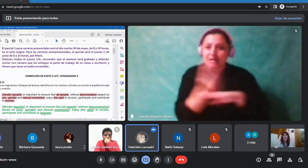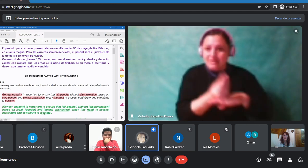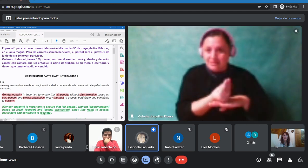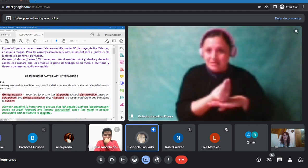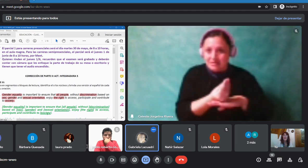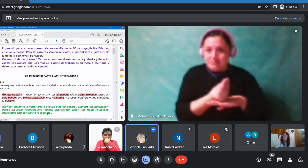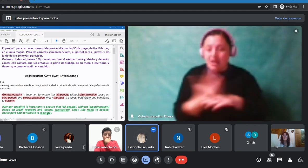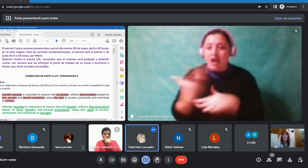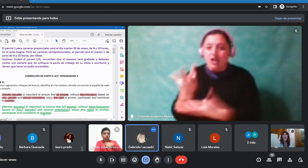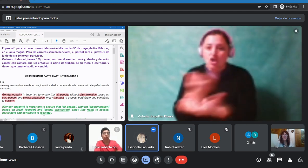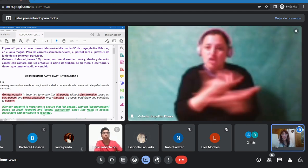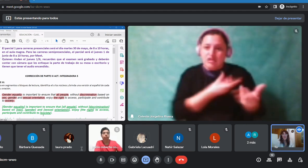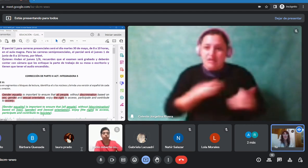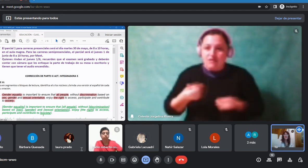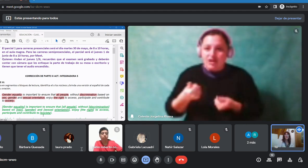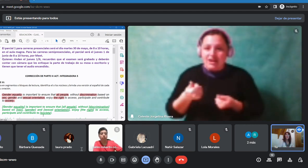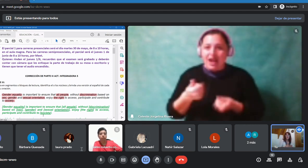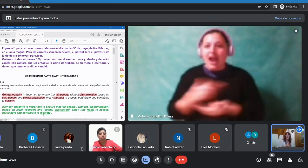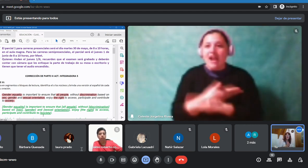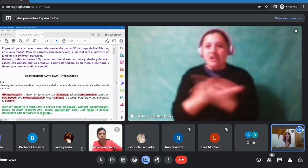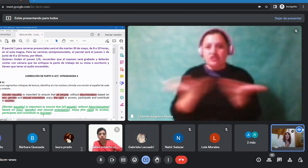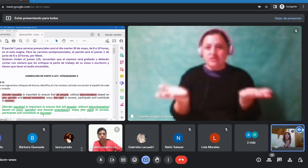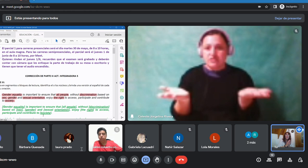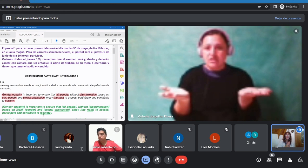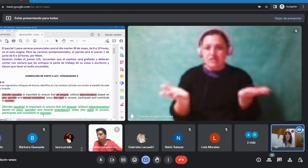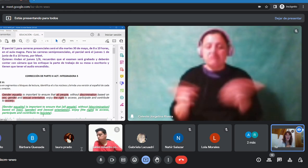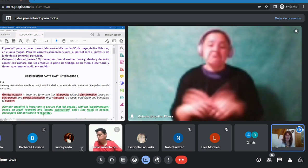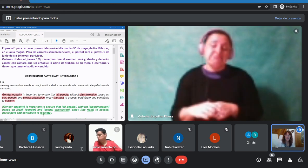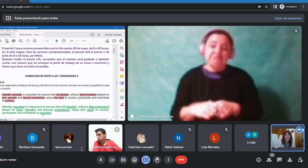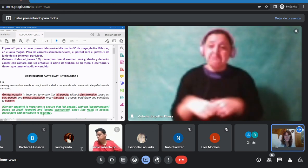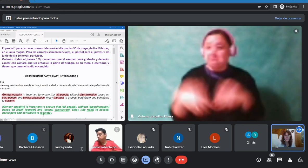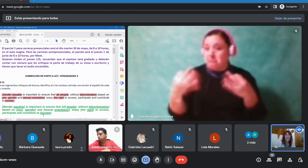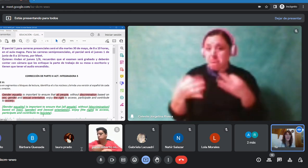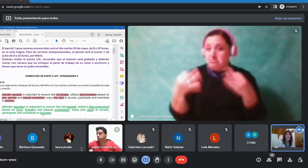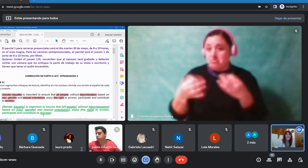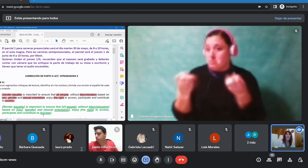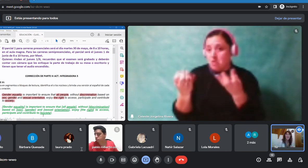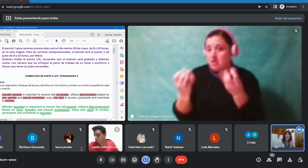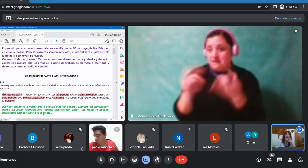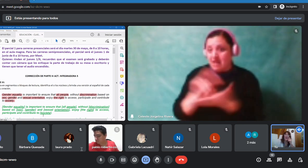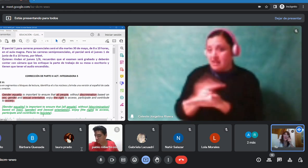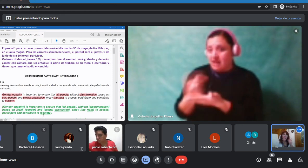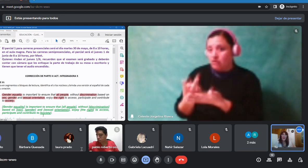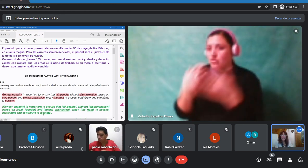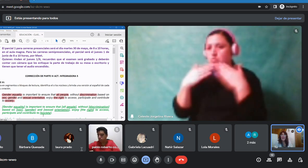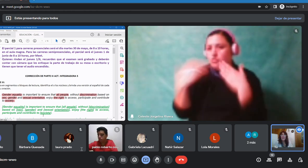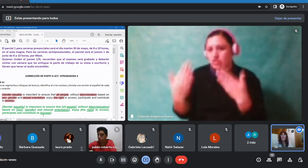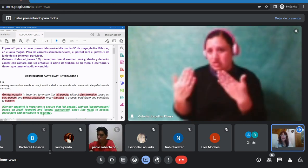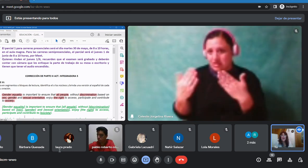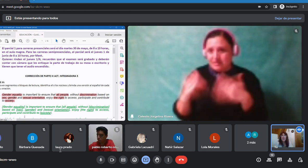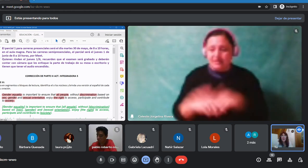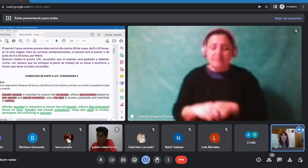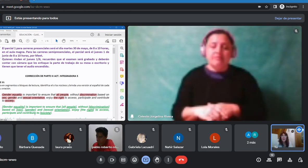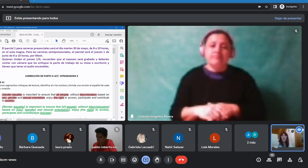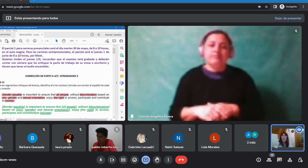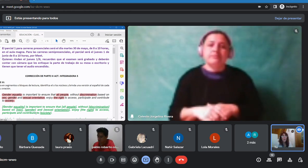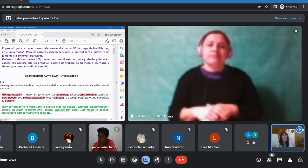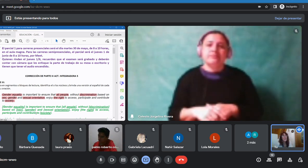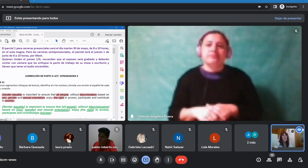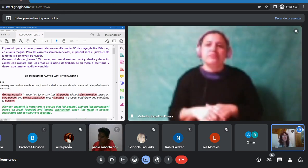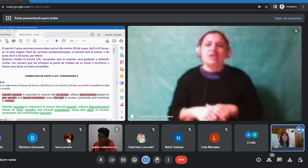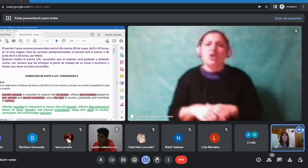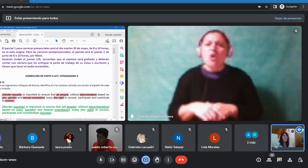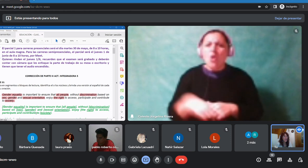la sociedad. Claro, nosotros decimos, está muy bien, gracias Gabriela. Cuando tenemos